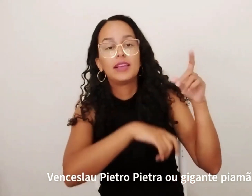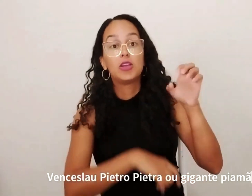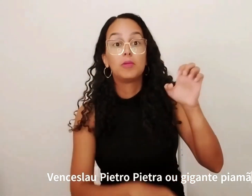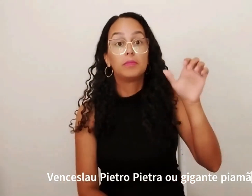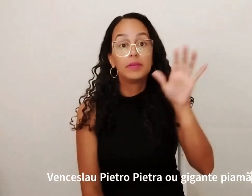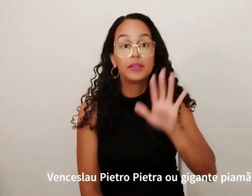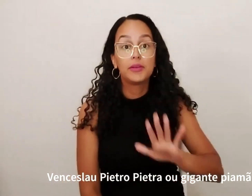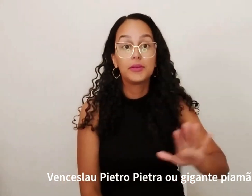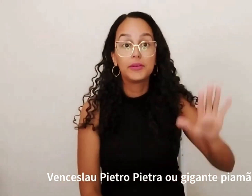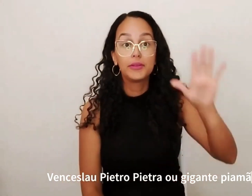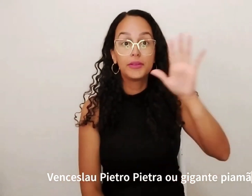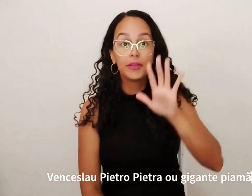Si,